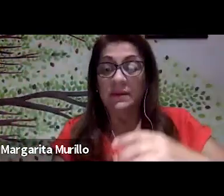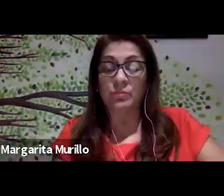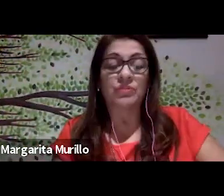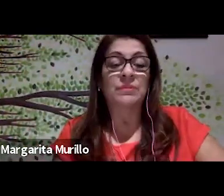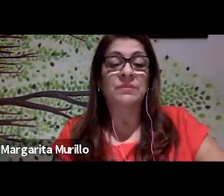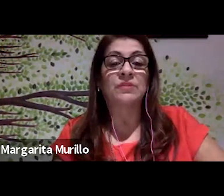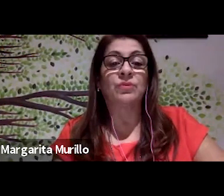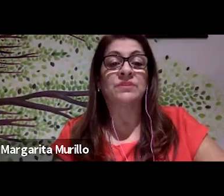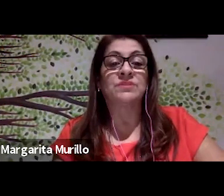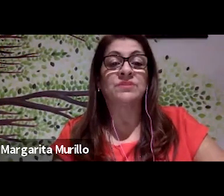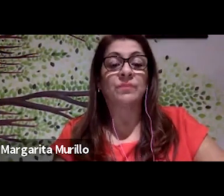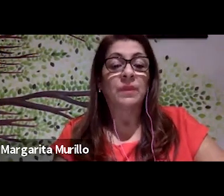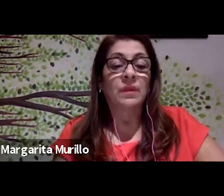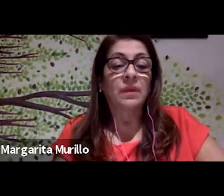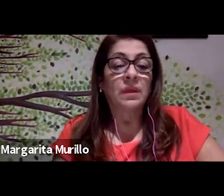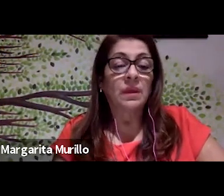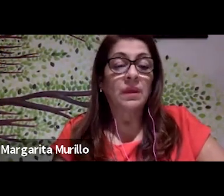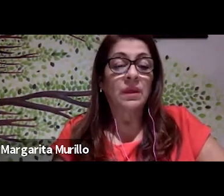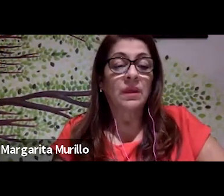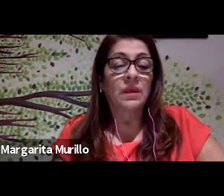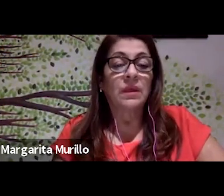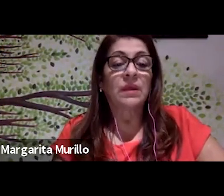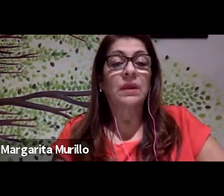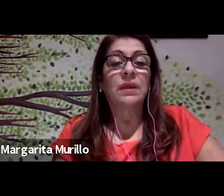caída por eso estamos hablando de esto